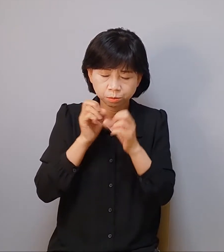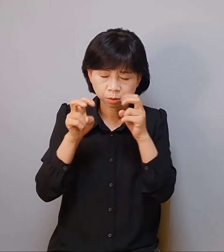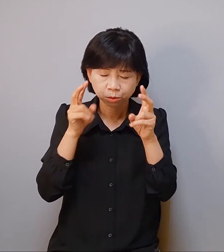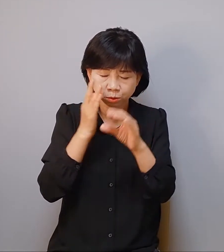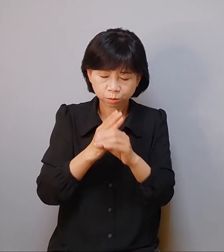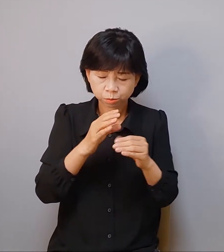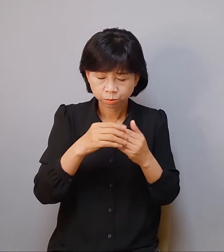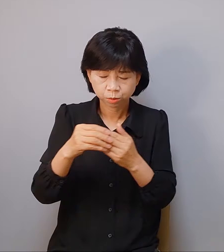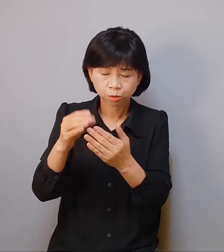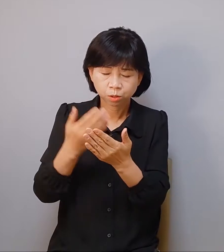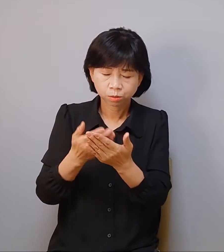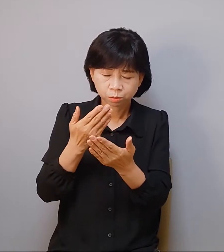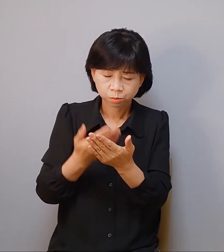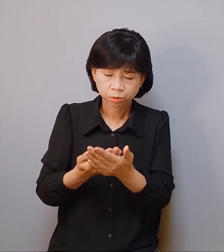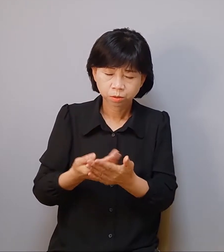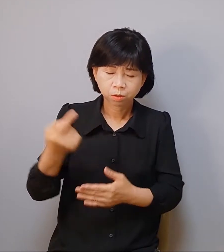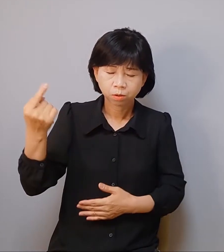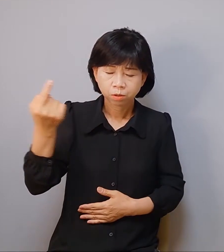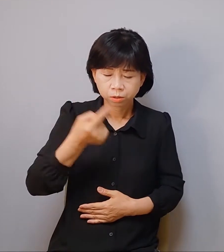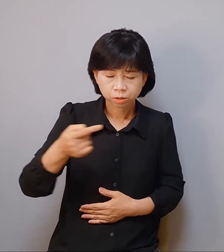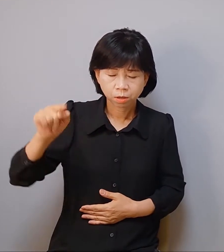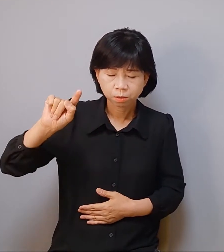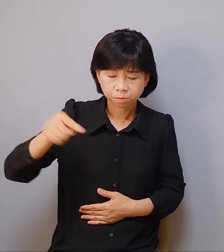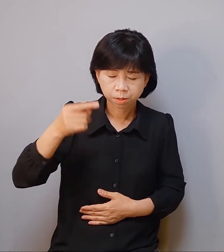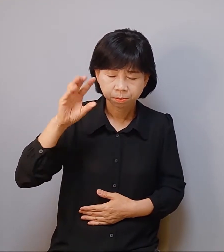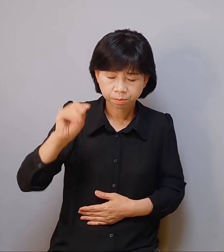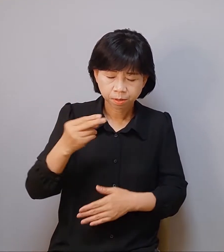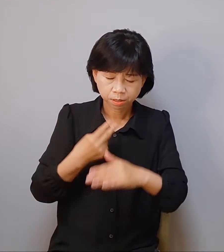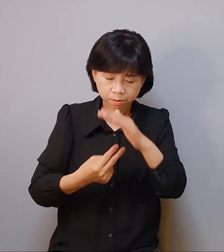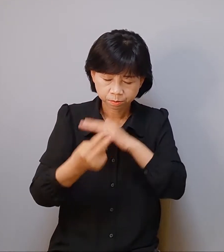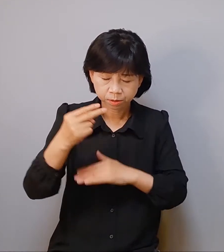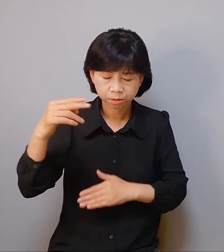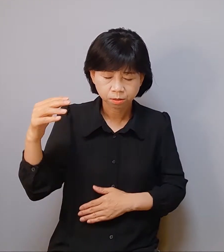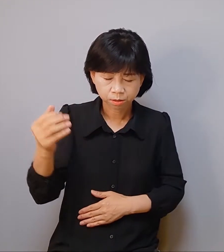주옵소서. 1100만의 꿈과 비전 있는 교회로